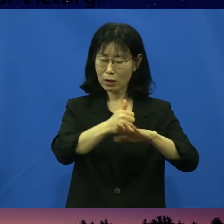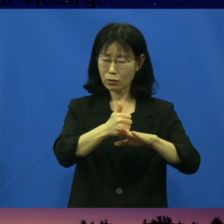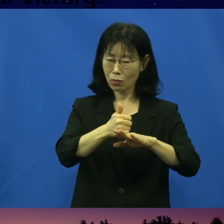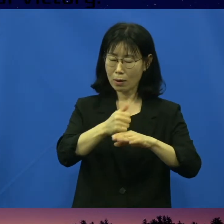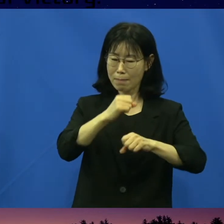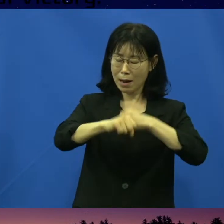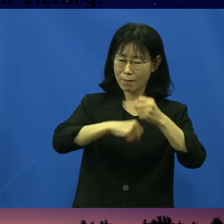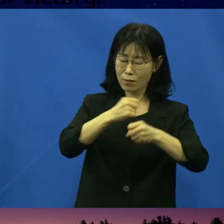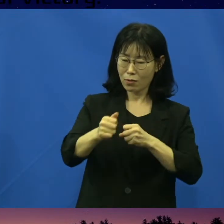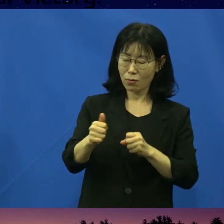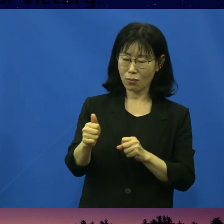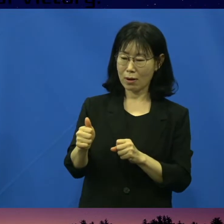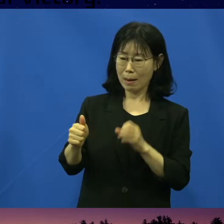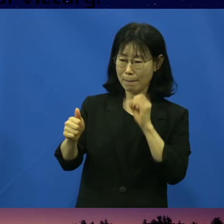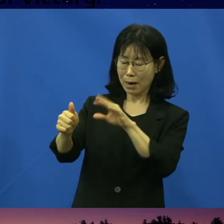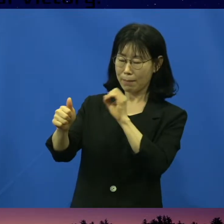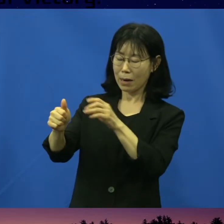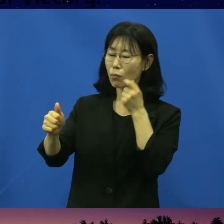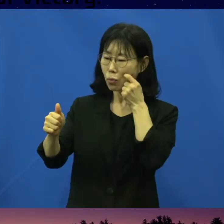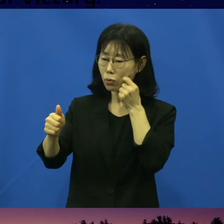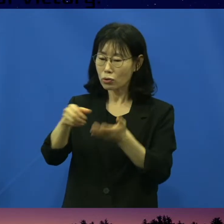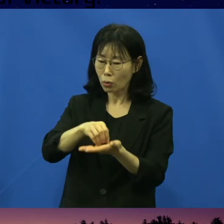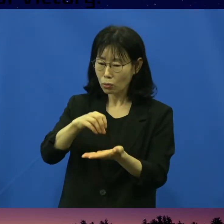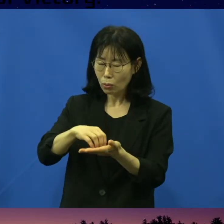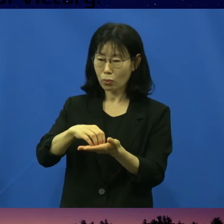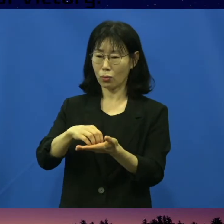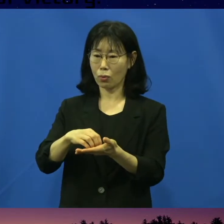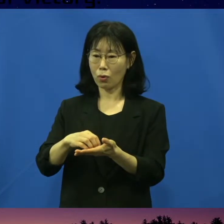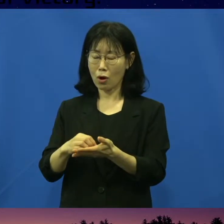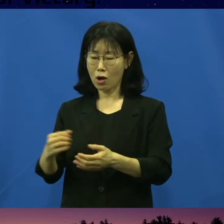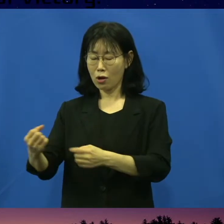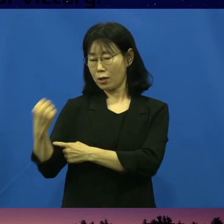있는 이스라엘 약자거든요.